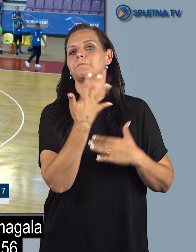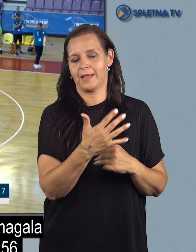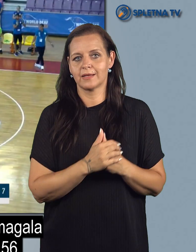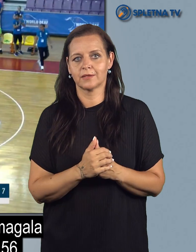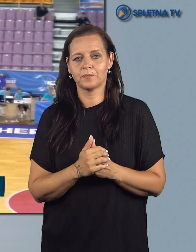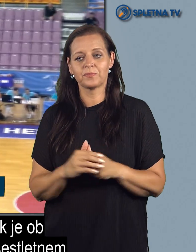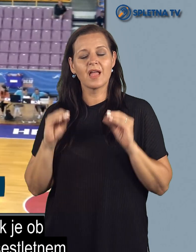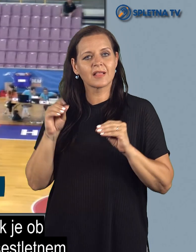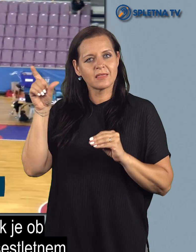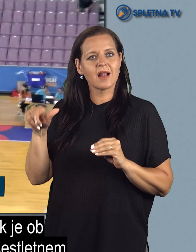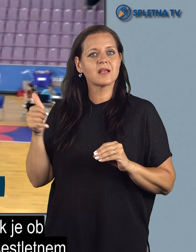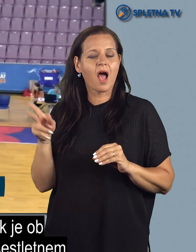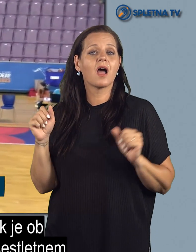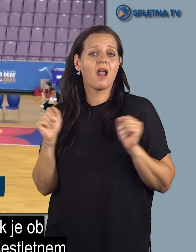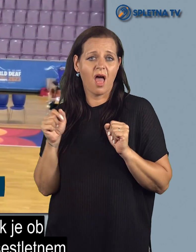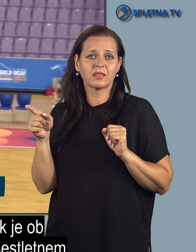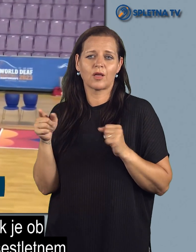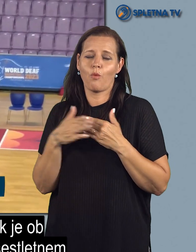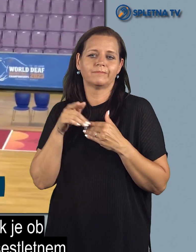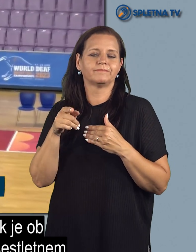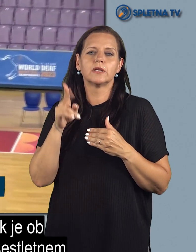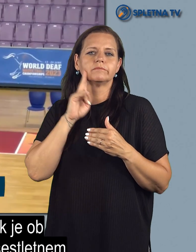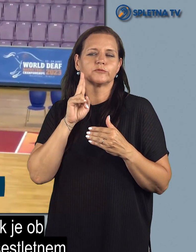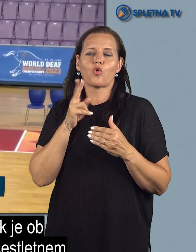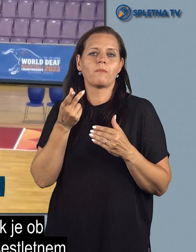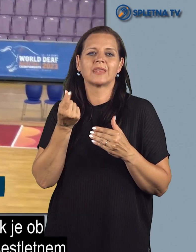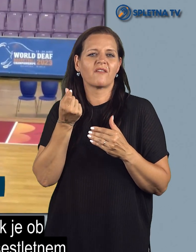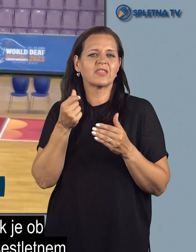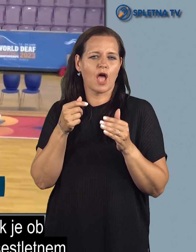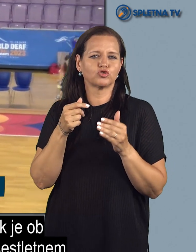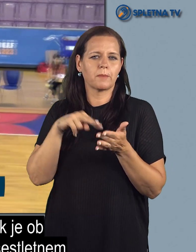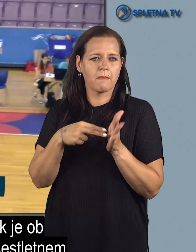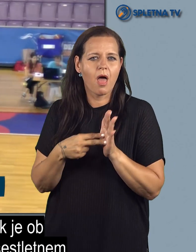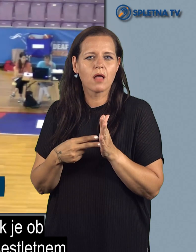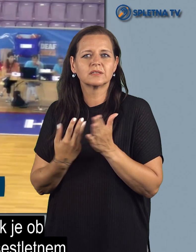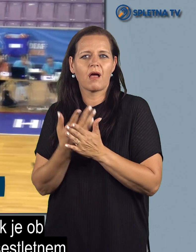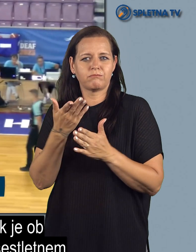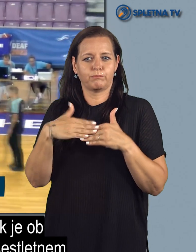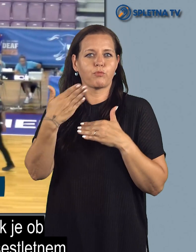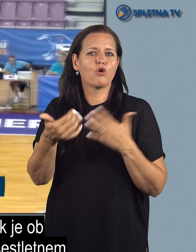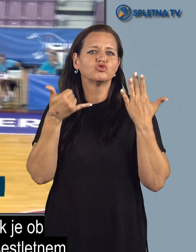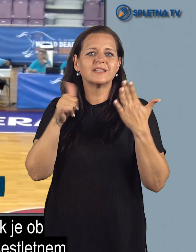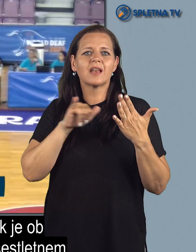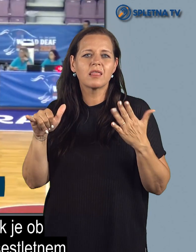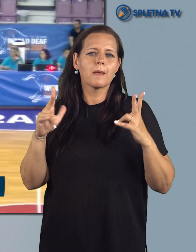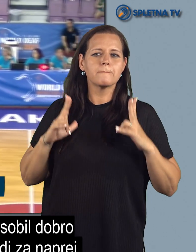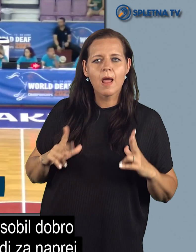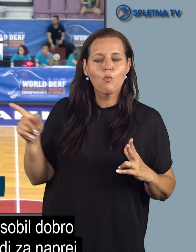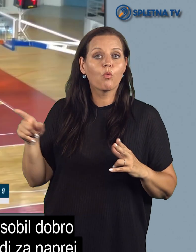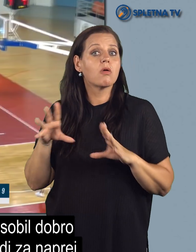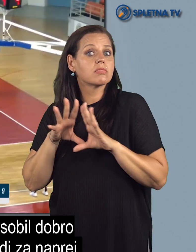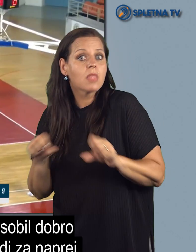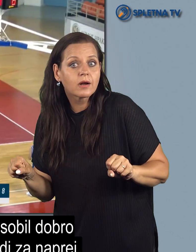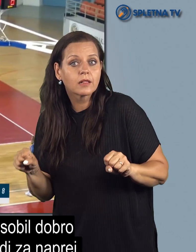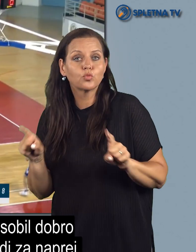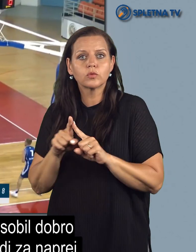77-56. Trener Jaka Hladnik je ob skromnih resursih po 6-letnem premoru naredil in usposobil dobro ekipo,